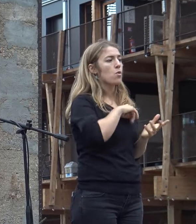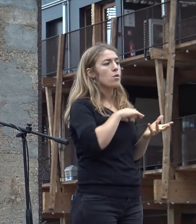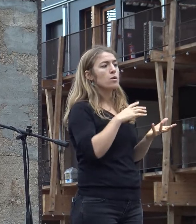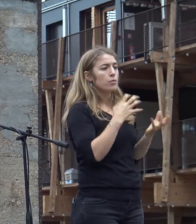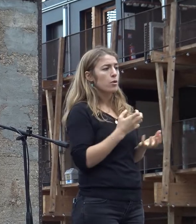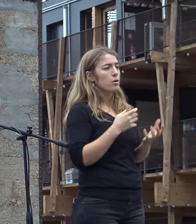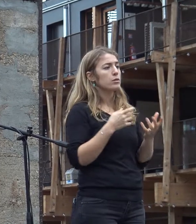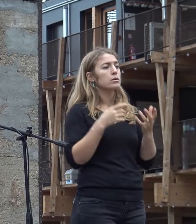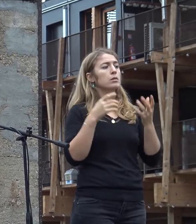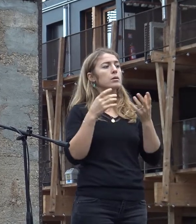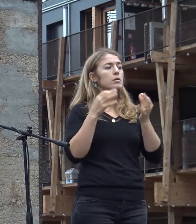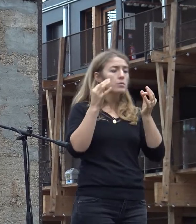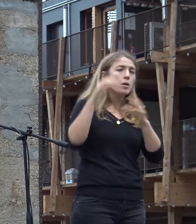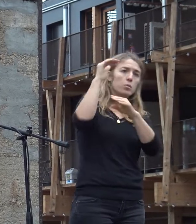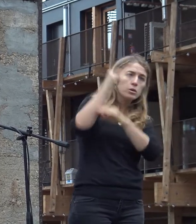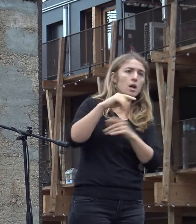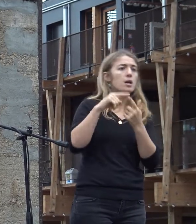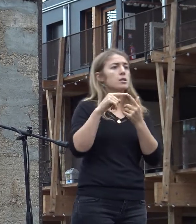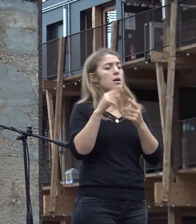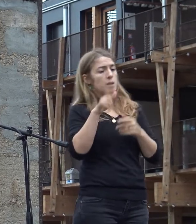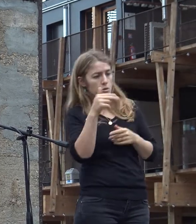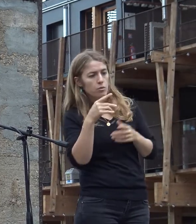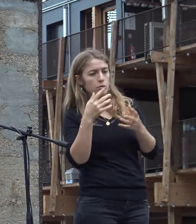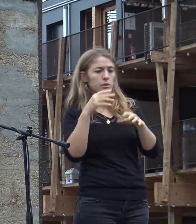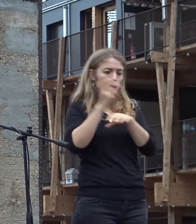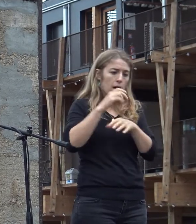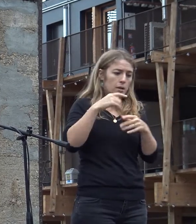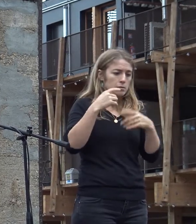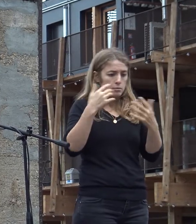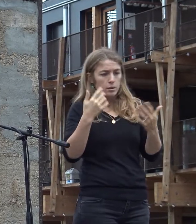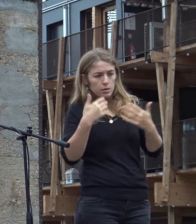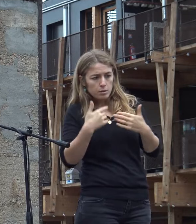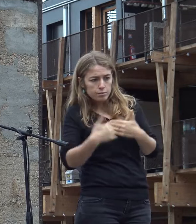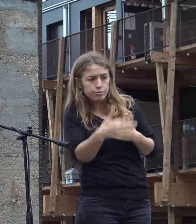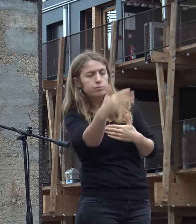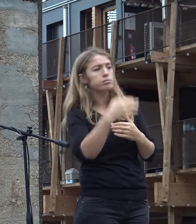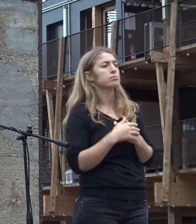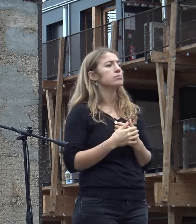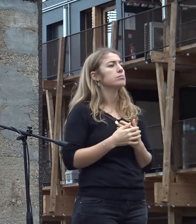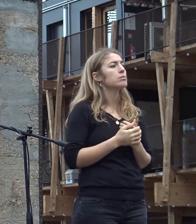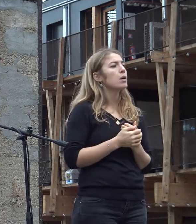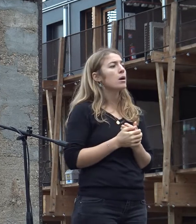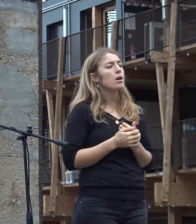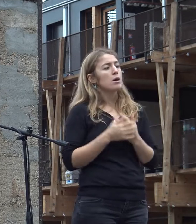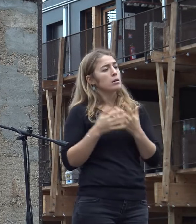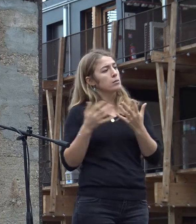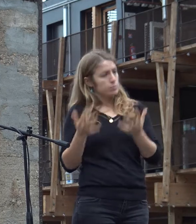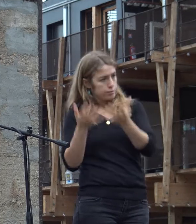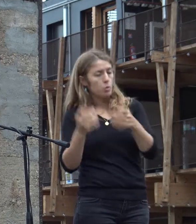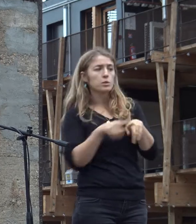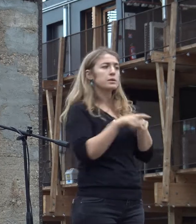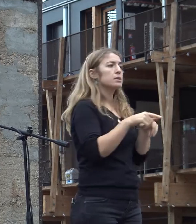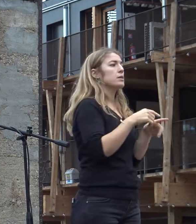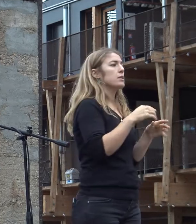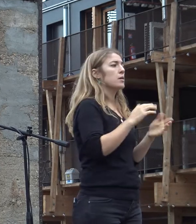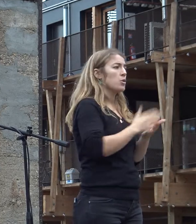du climat, de la biodiversité, et notamment en luttant contre les grands projets inutiles imposés qui